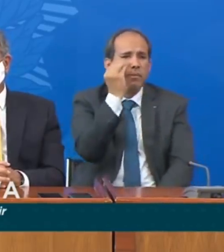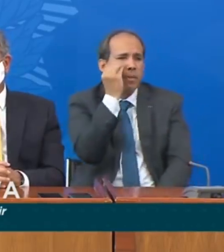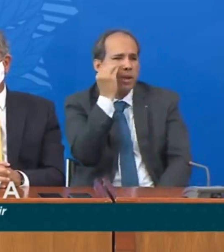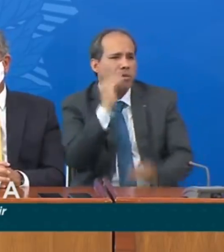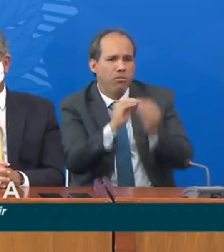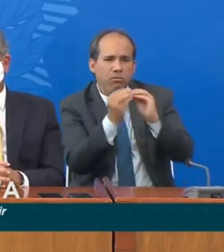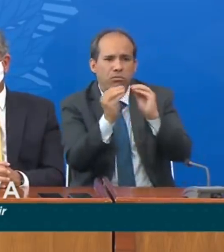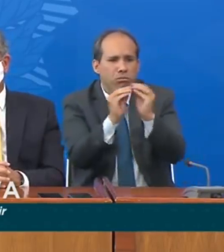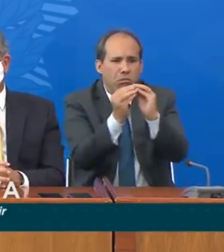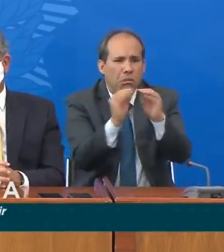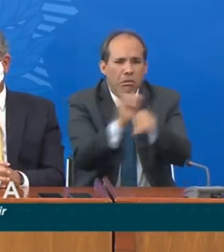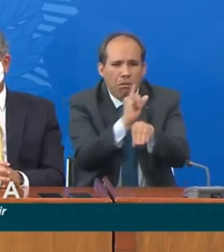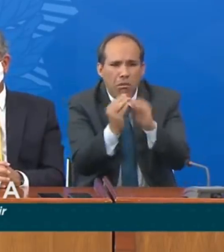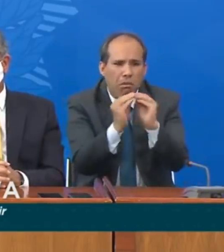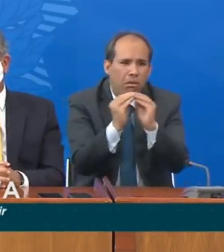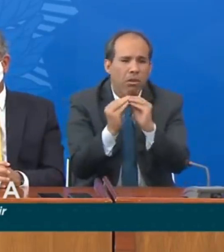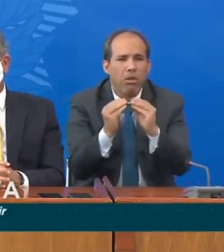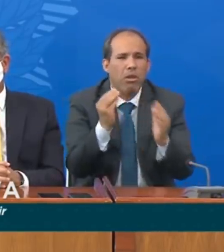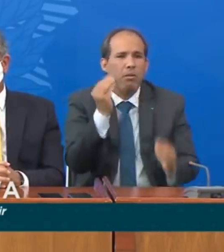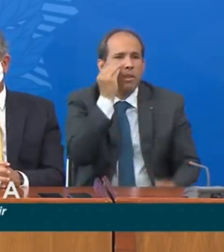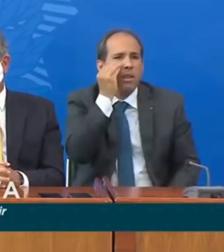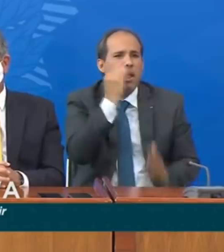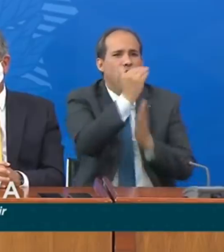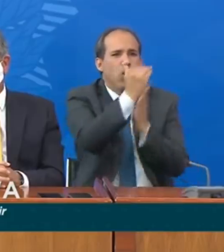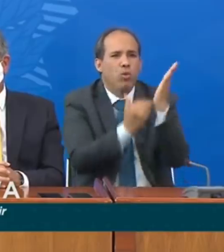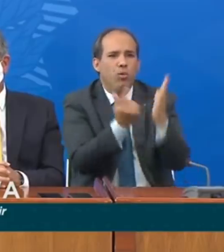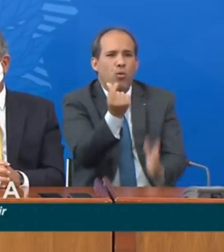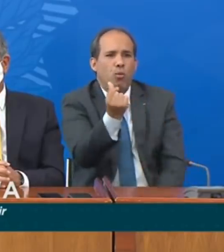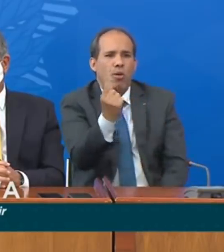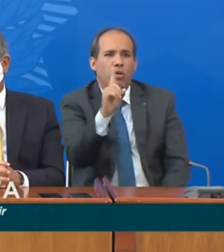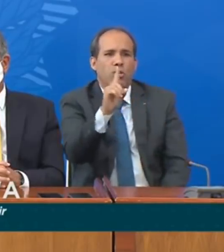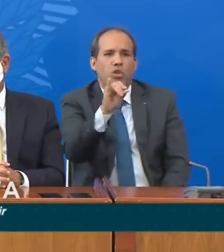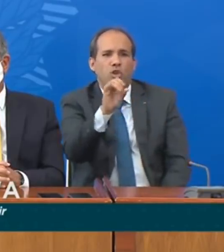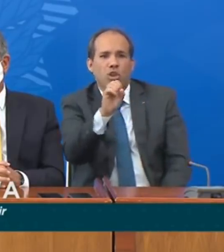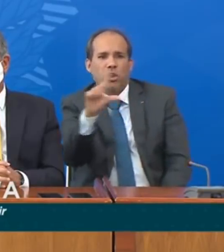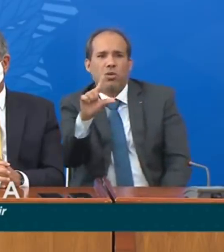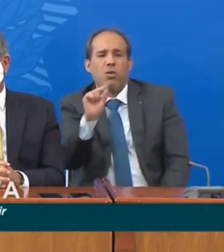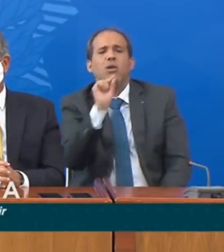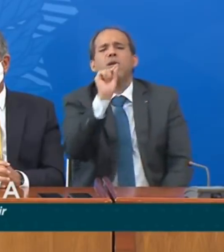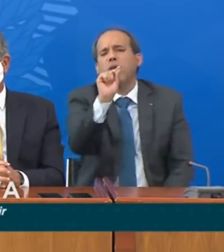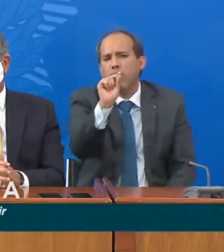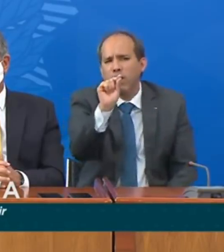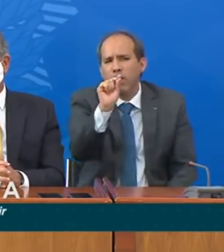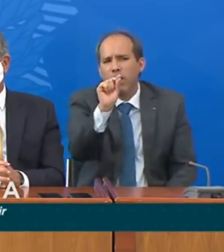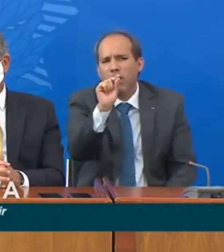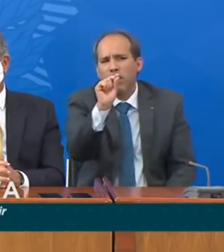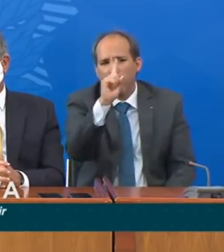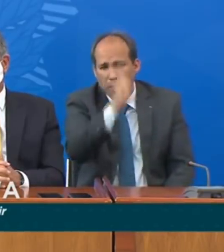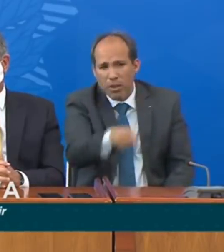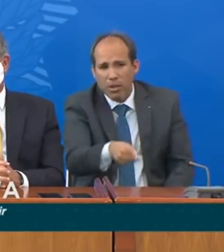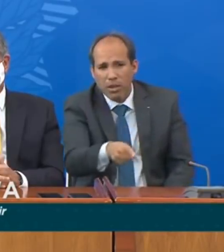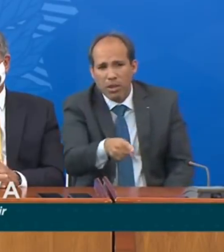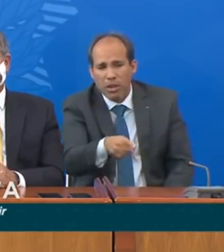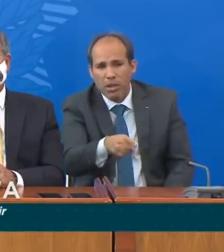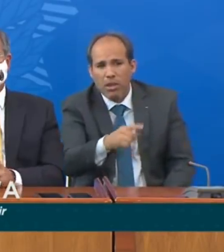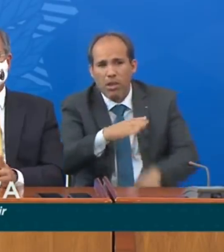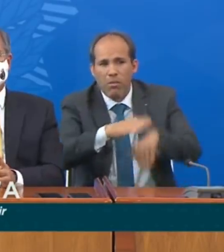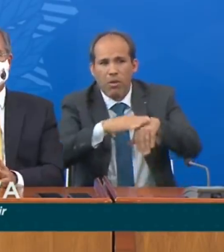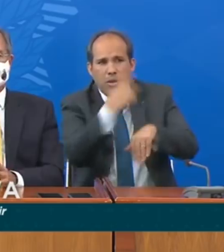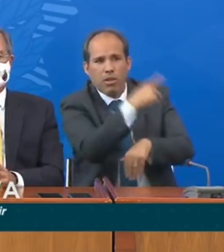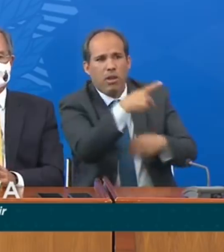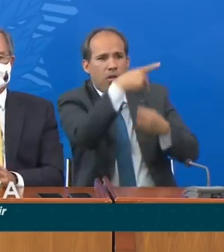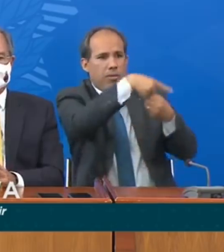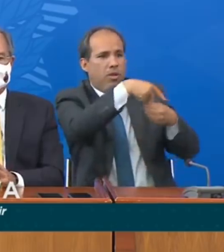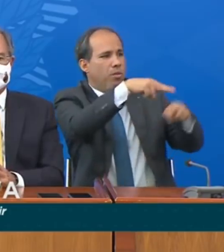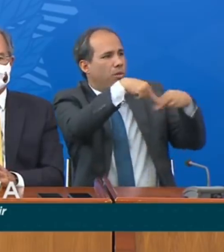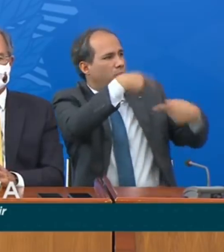nenhum compensação para diminuir o preço do diesel, porque o preço do diesel, quem é que vai ditá-lo? É a Petrobras, pela nossa